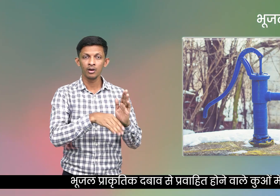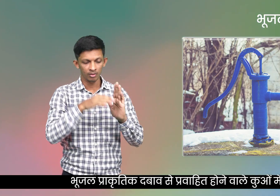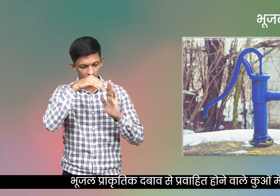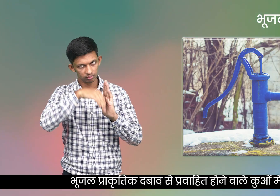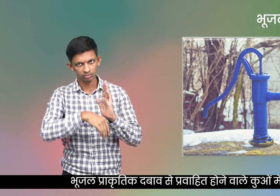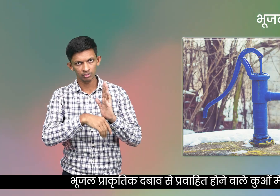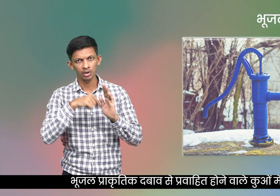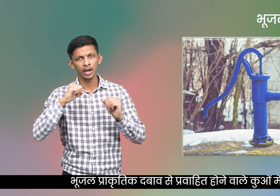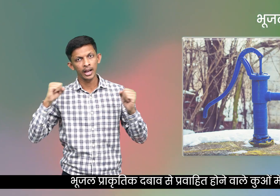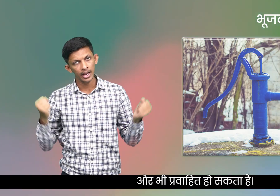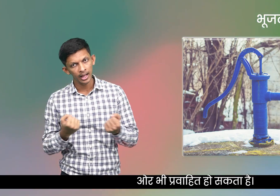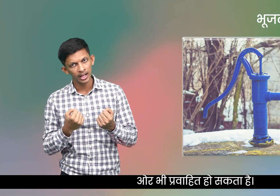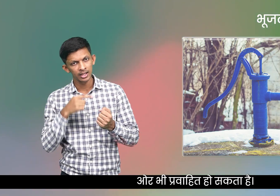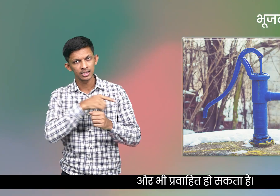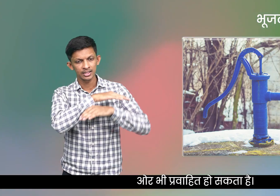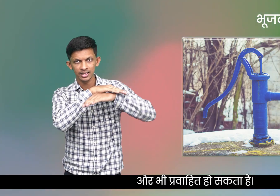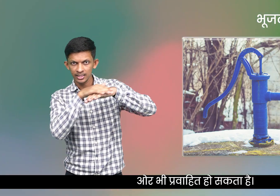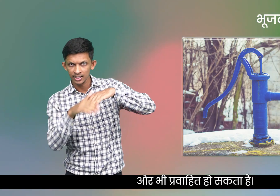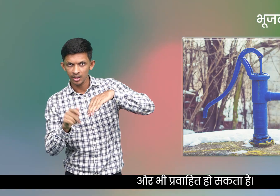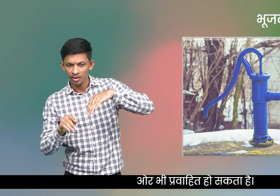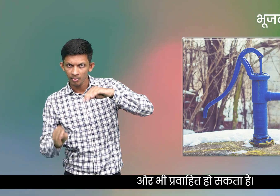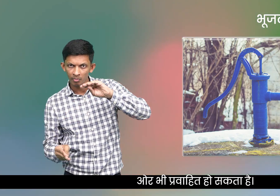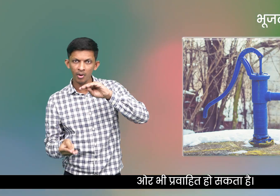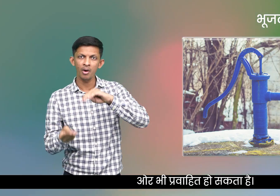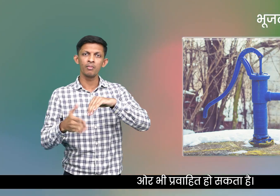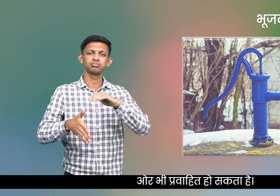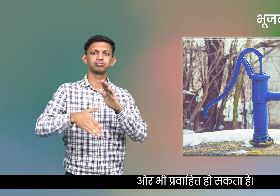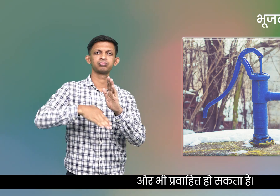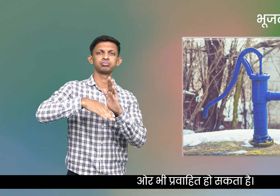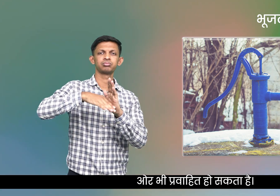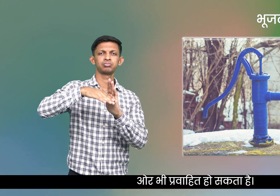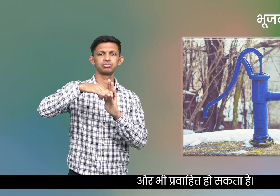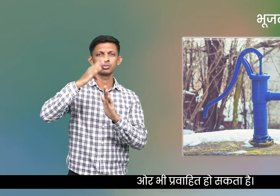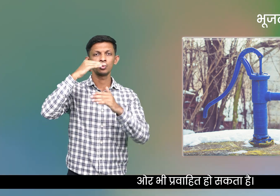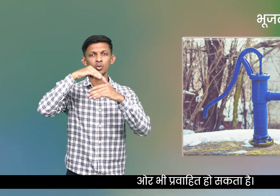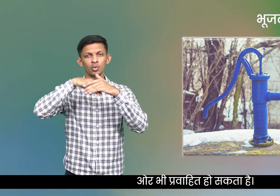में ऊपर की ओर भी प्रवाहित हो सकता है।